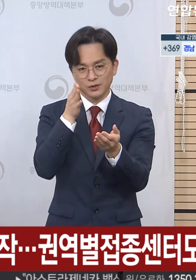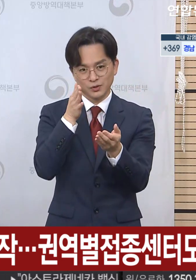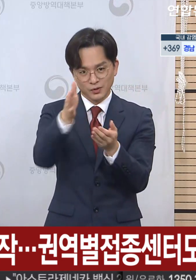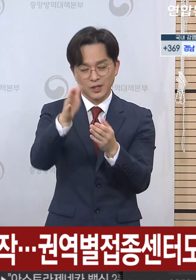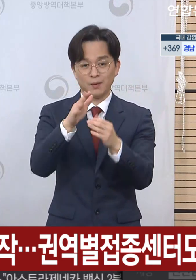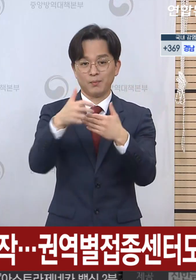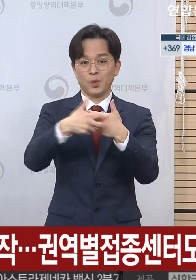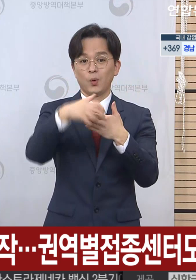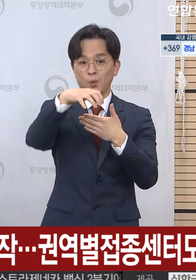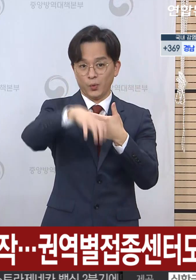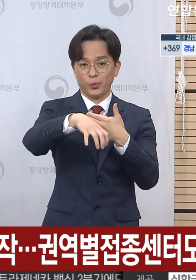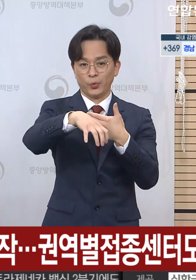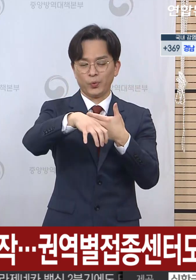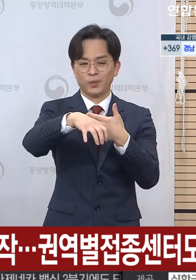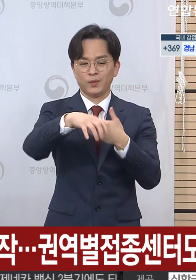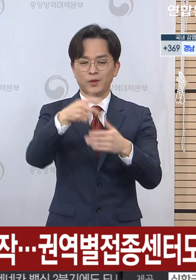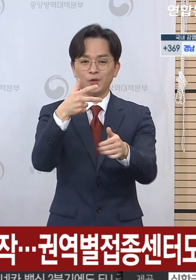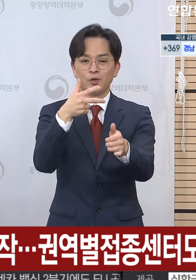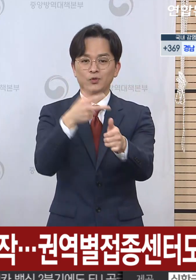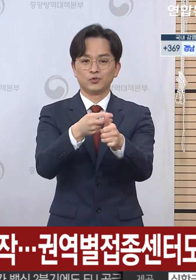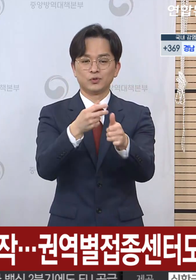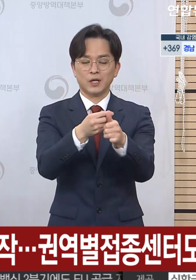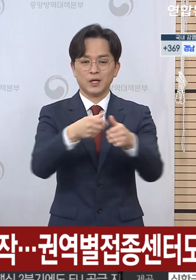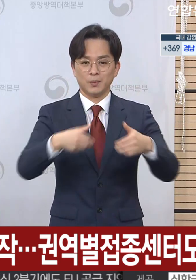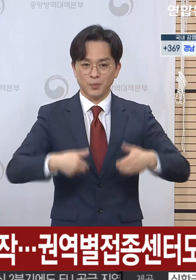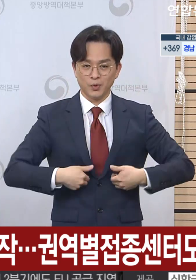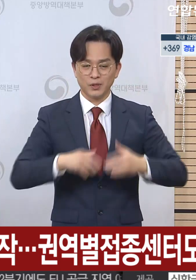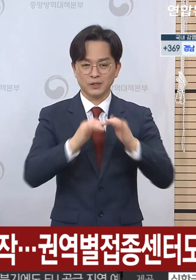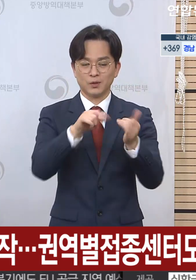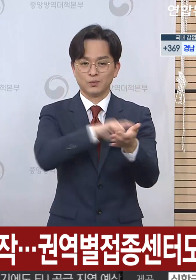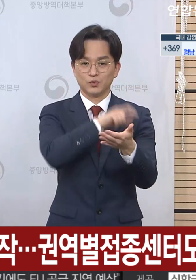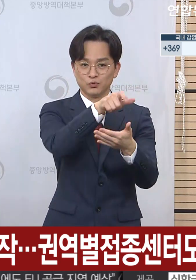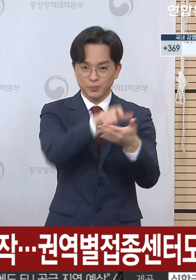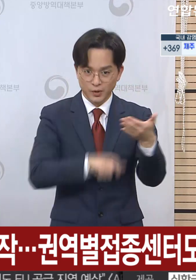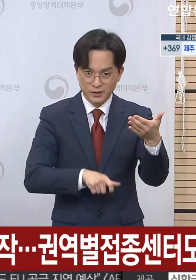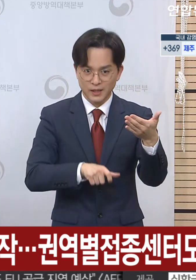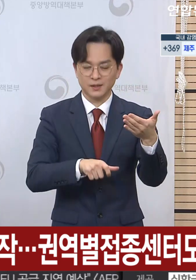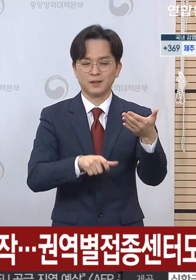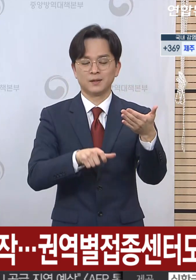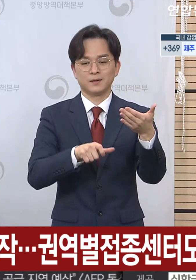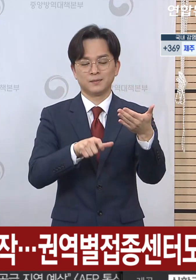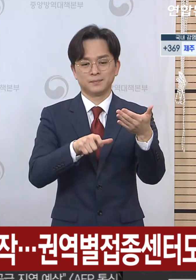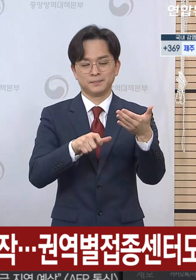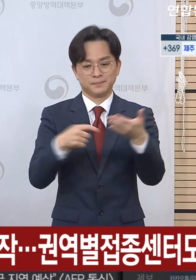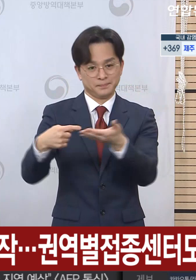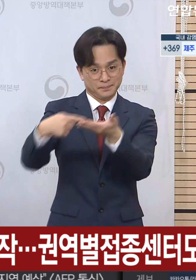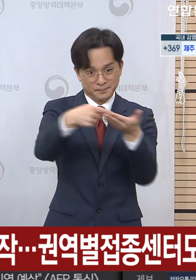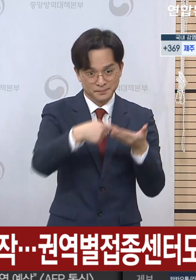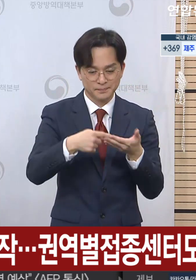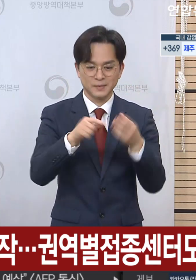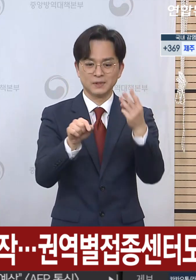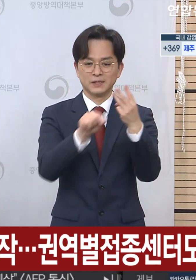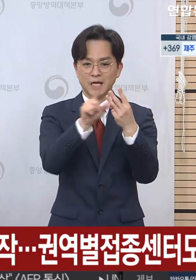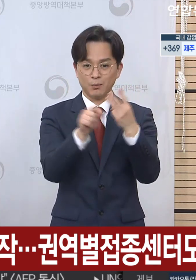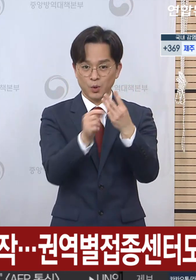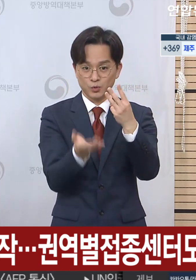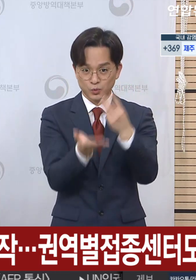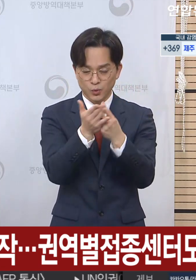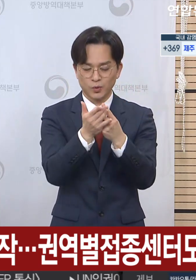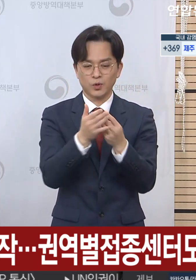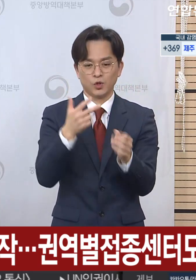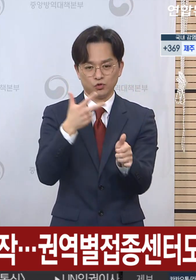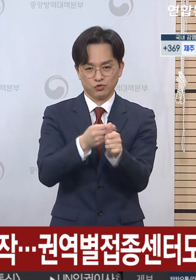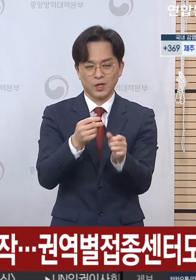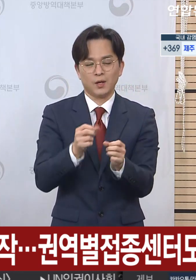대상자 등록과 확정, 배송 계획의 수립을 거쳐서 3월 초 대상 기관으로 백신을 배송하고 3월